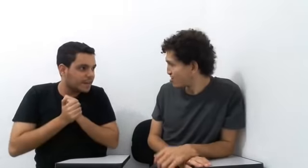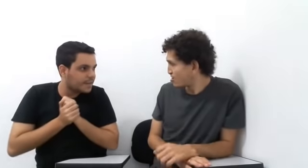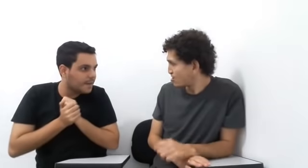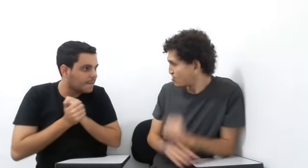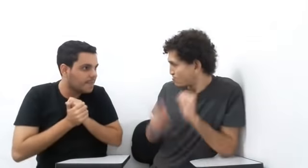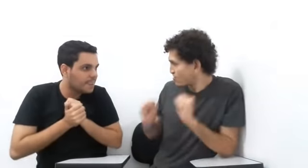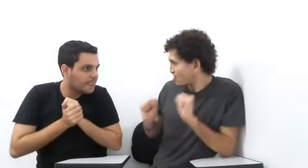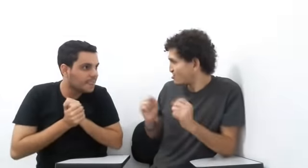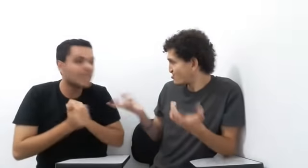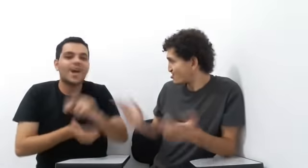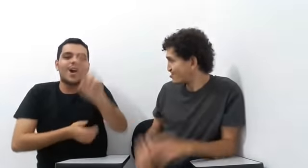propaganda? Pode.